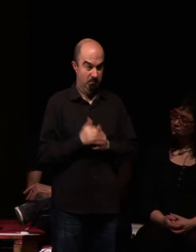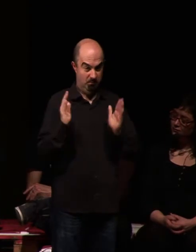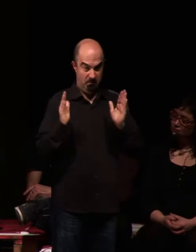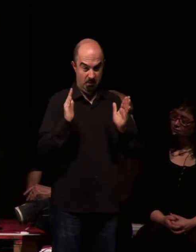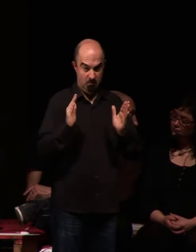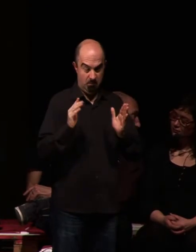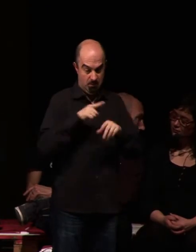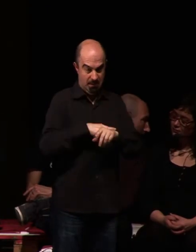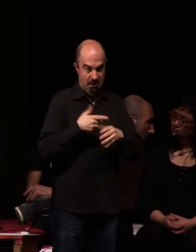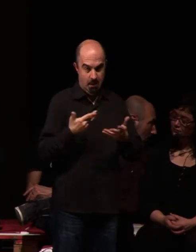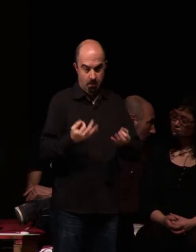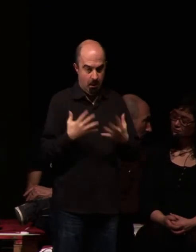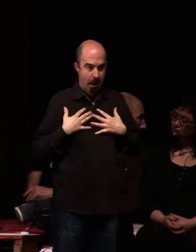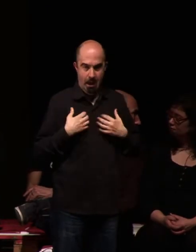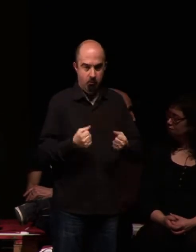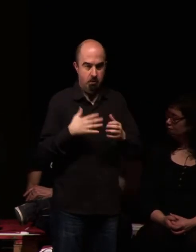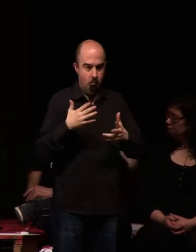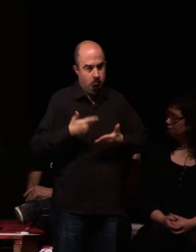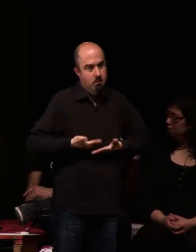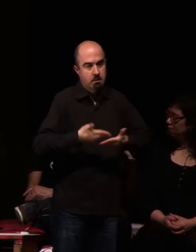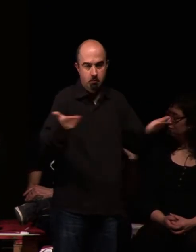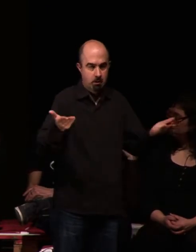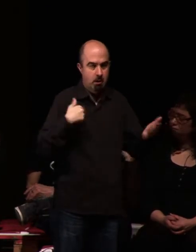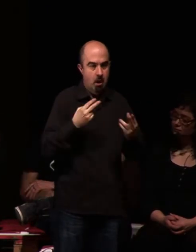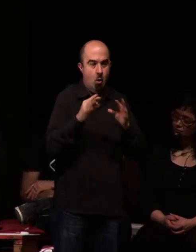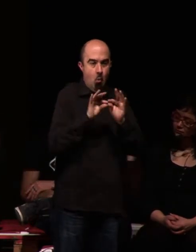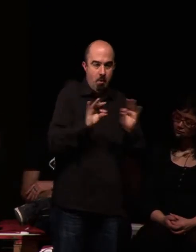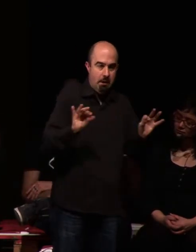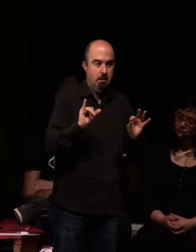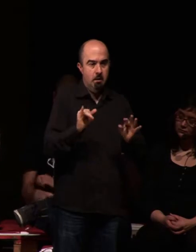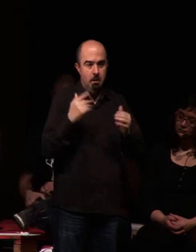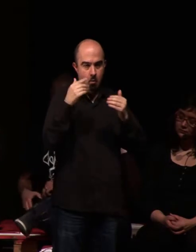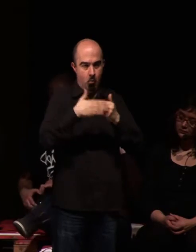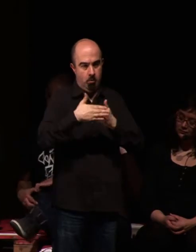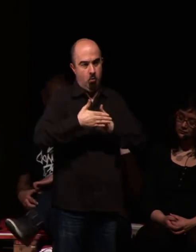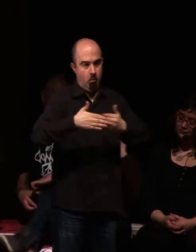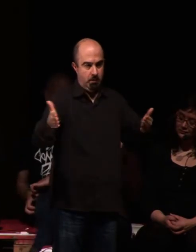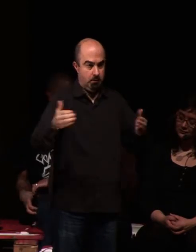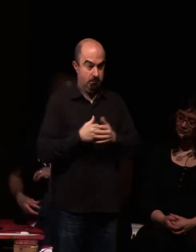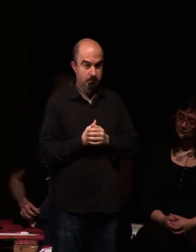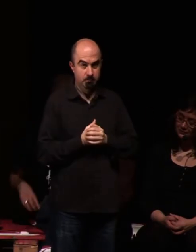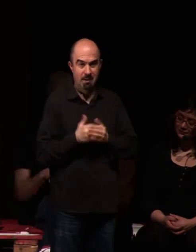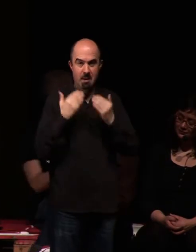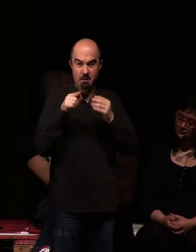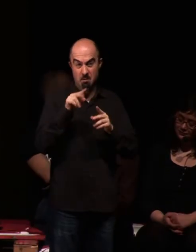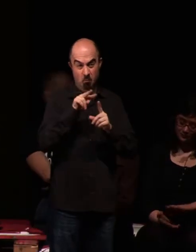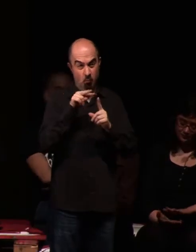serà i que ha de ser necessàriament de generositat i d'humilitat i de portes obertes. I des d'aquesta